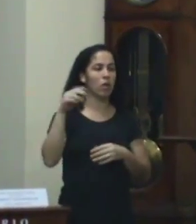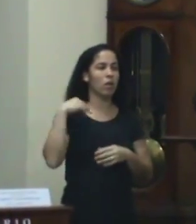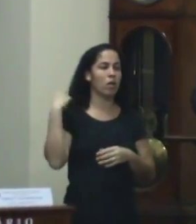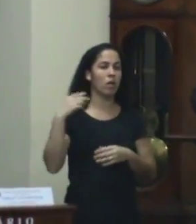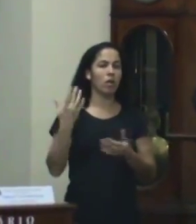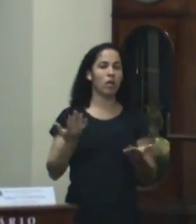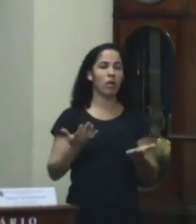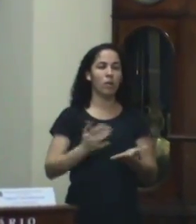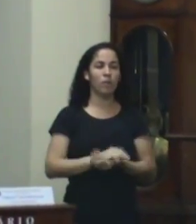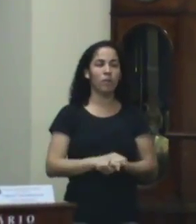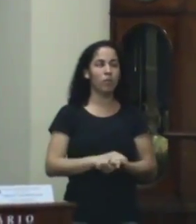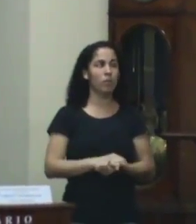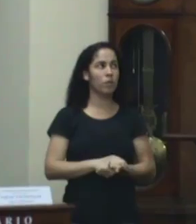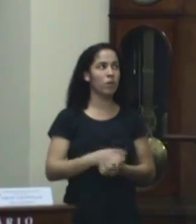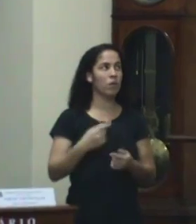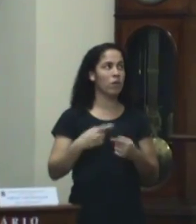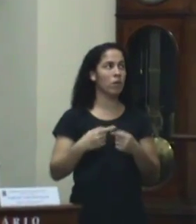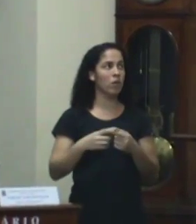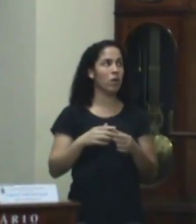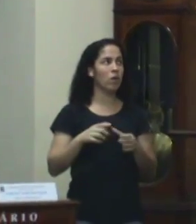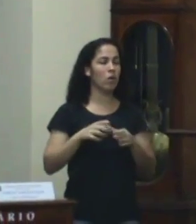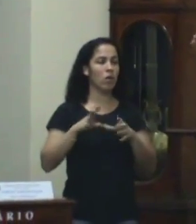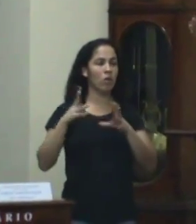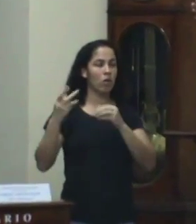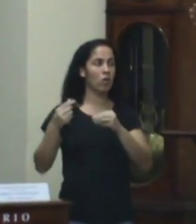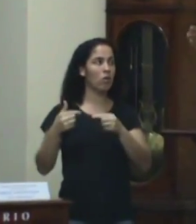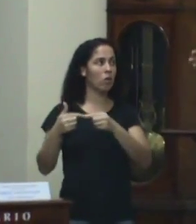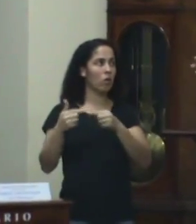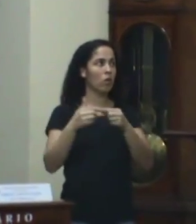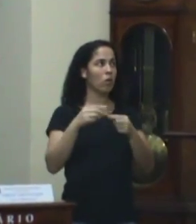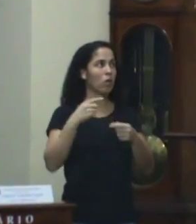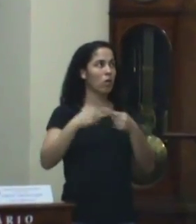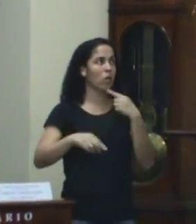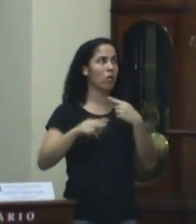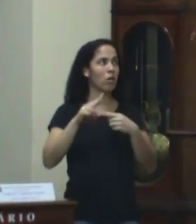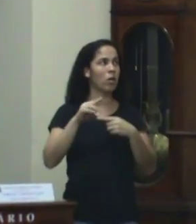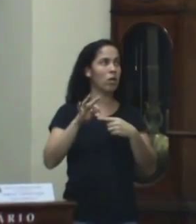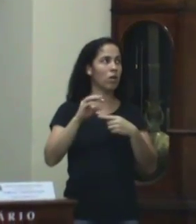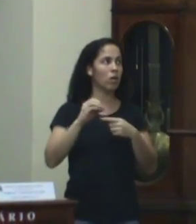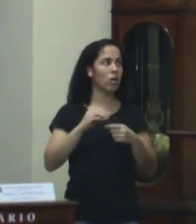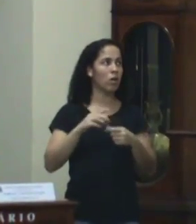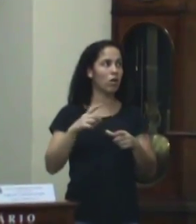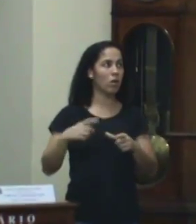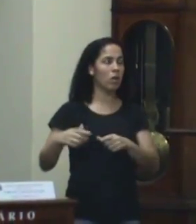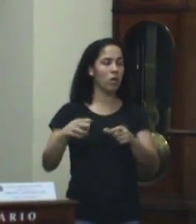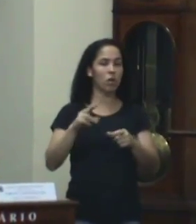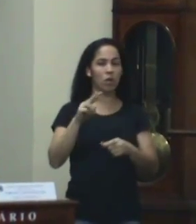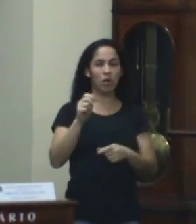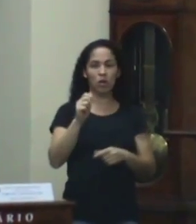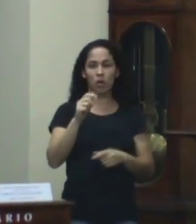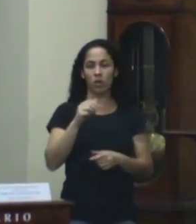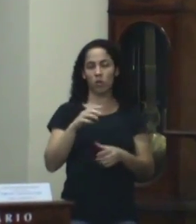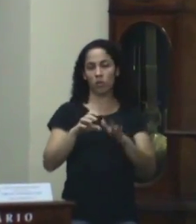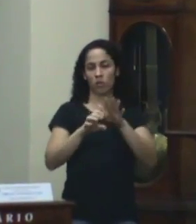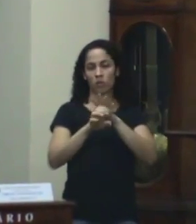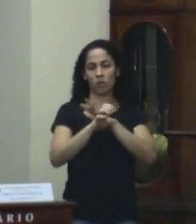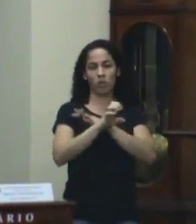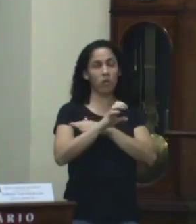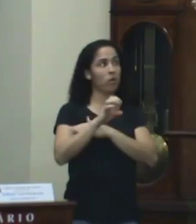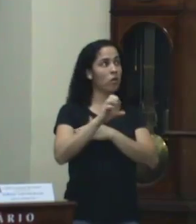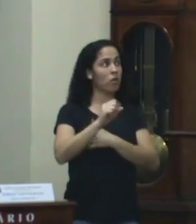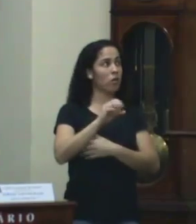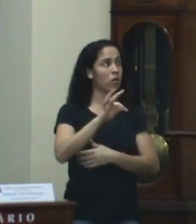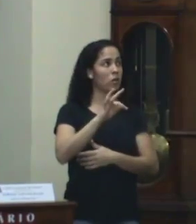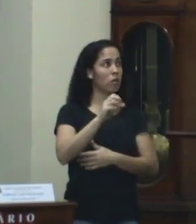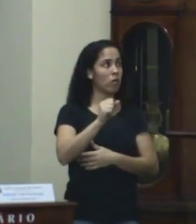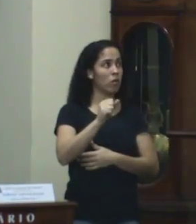vereador aqui nessa casa, para que possa, antes, derrubar o veto do prefeito, do que diz respeito às vagas do Estatuto do Idoso. E a eu quero deixar